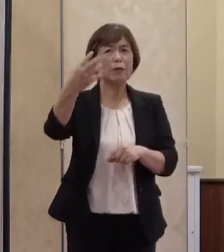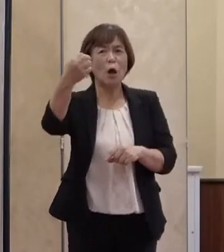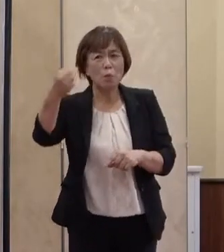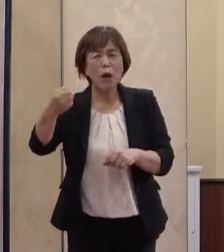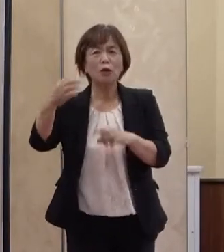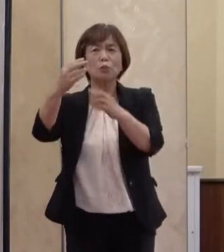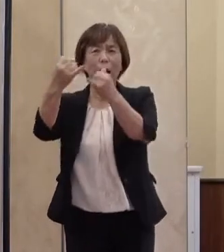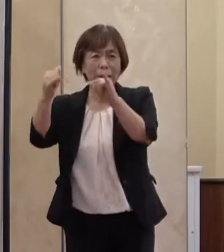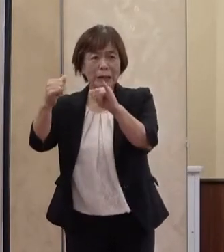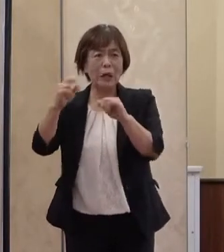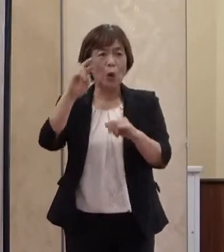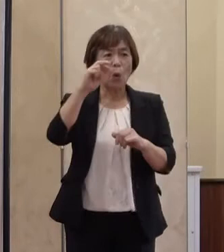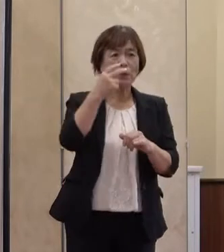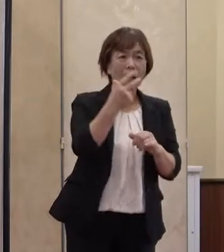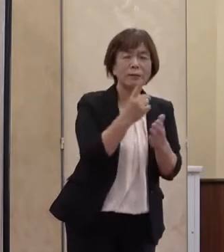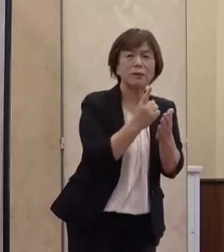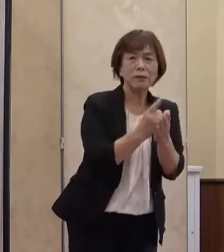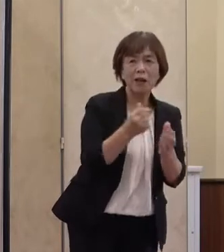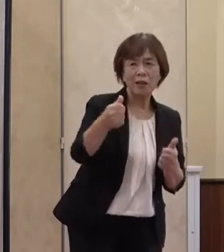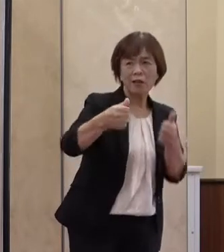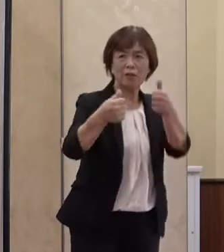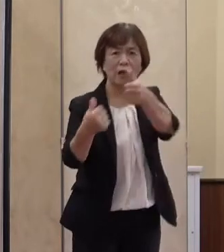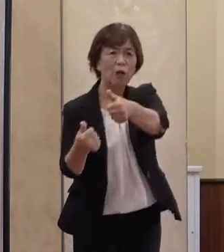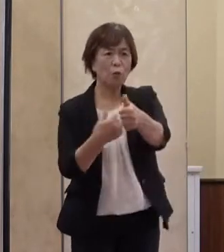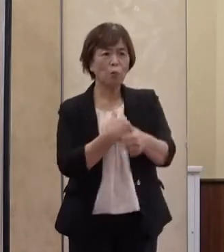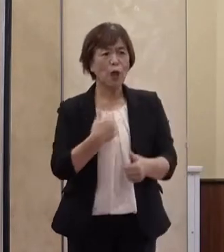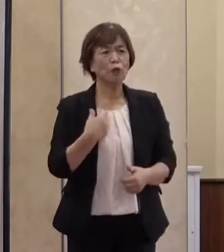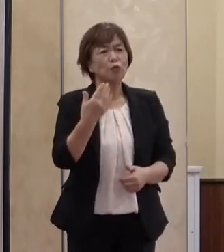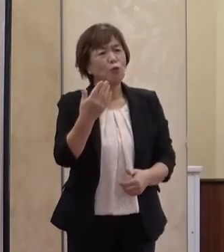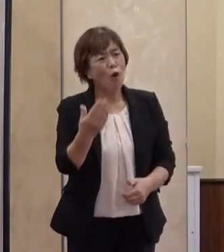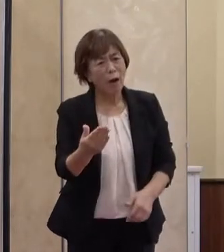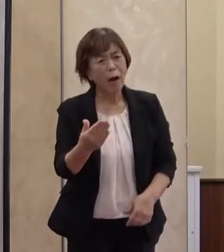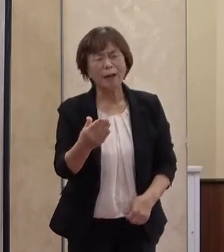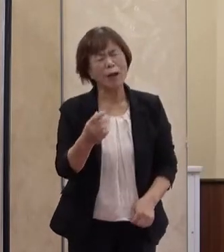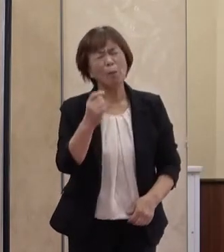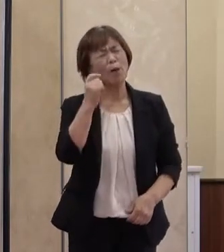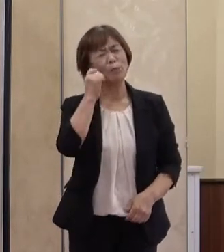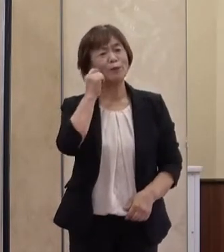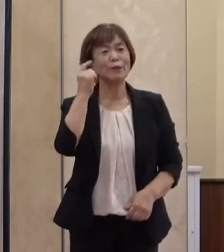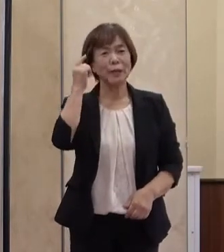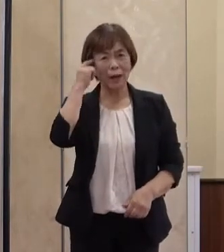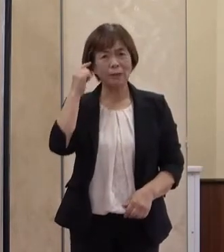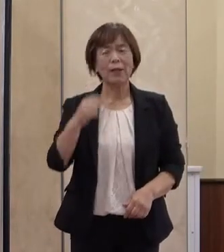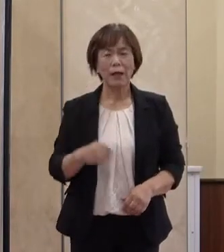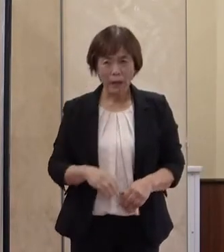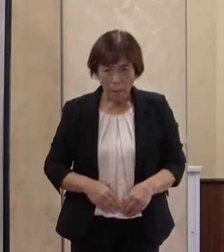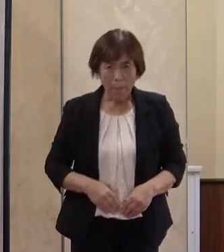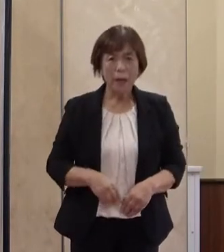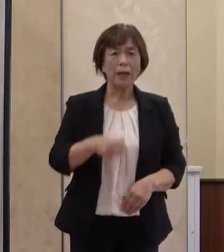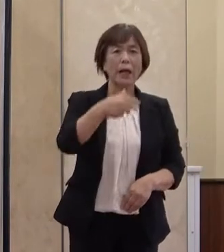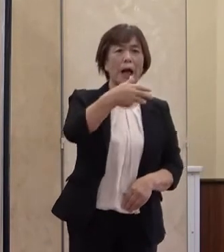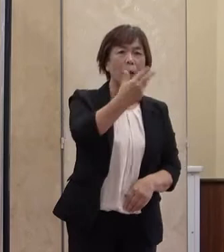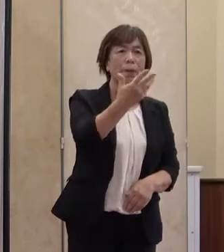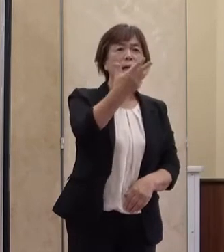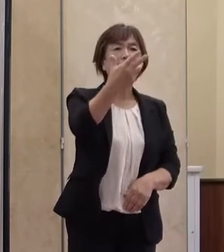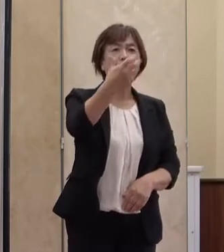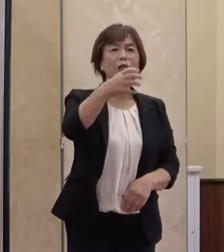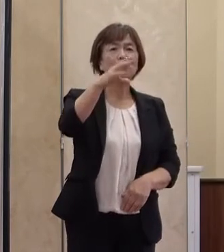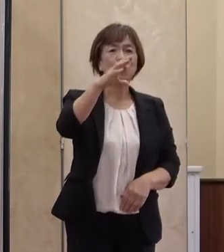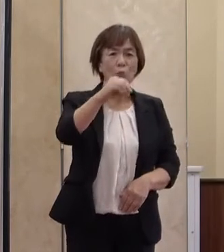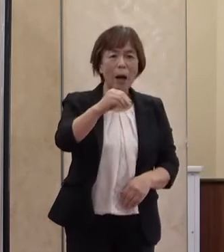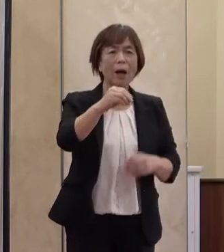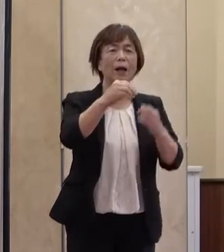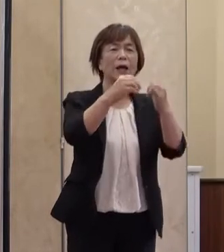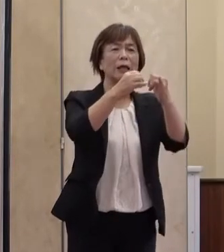市だけで対抗できるかってやっぱ難しいですよ。そう考えたときにやっぱり880万都市としてある意味その東京